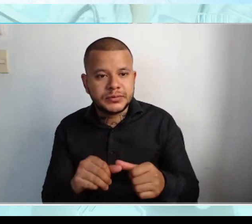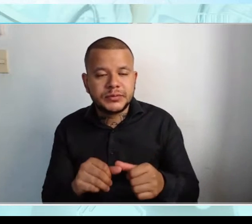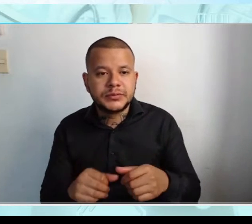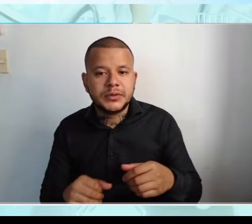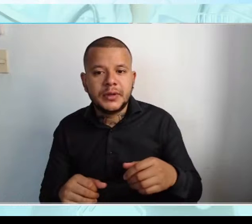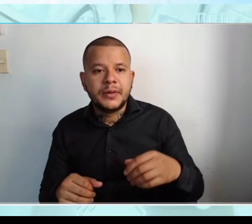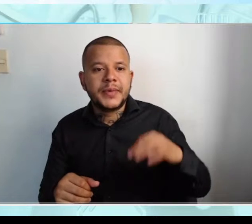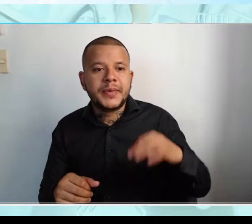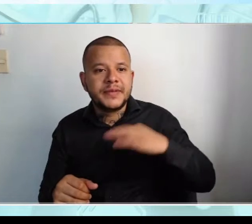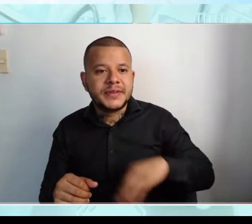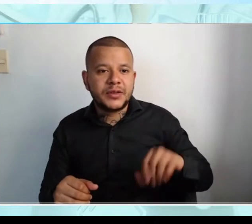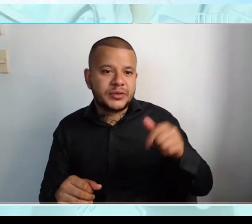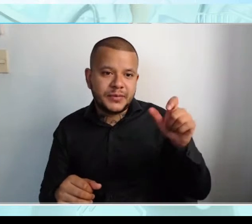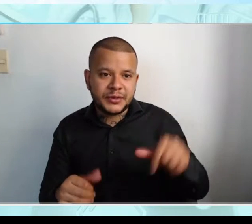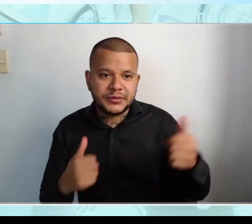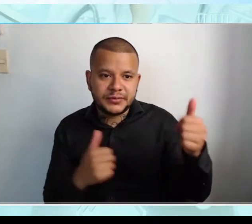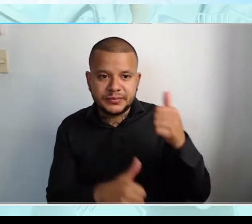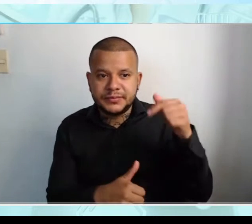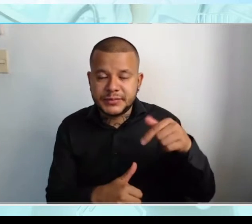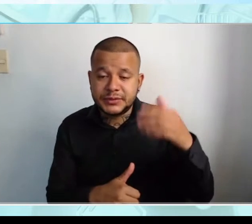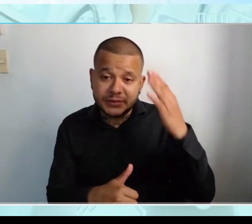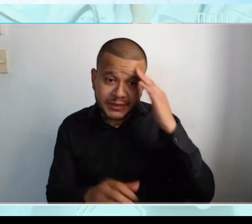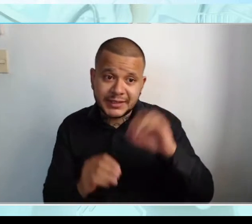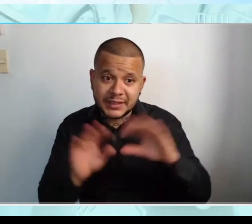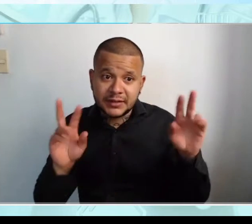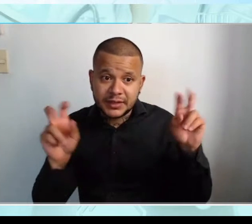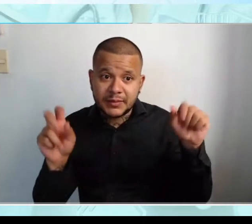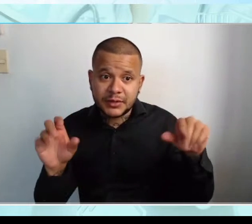de un cotizante. Eso es claro, que ese tema no es de